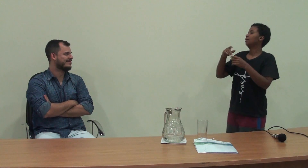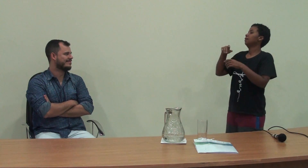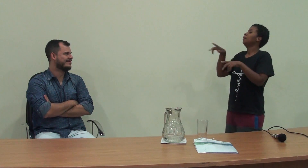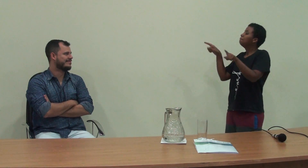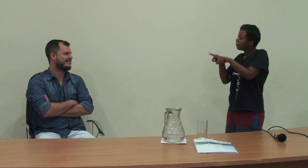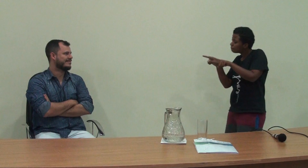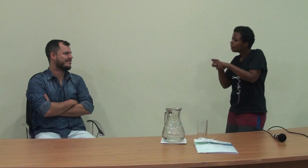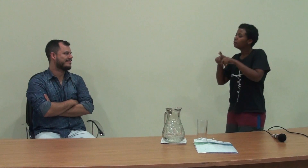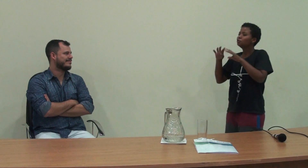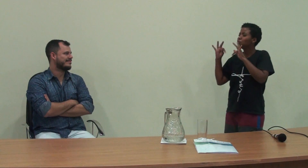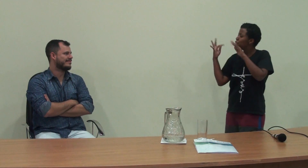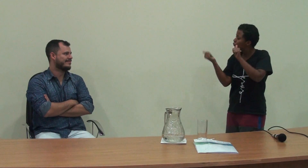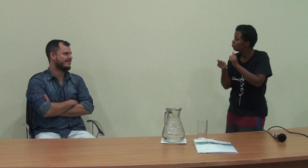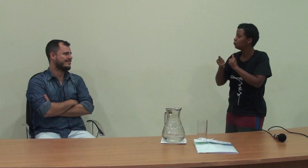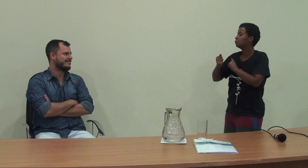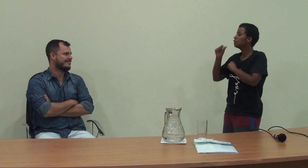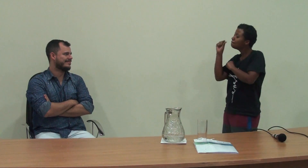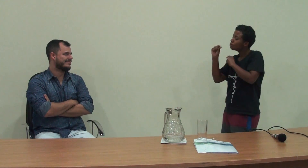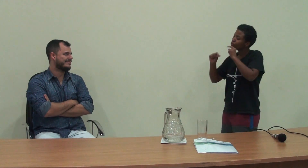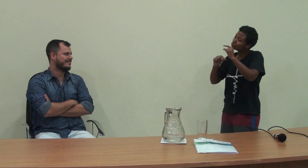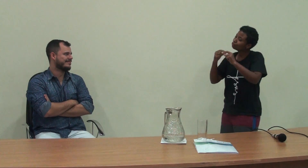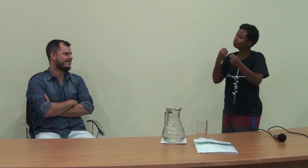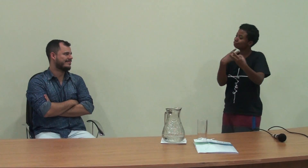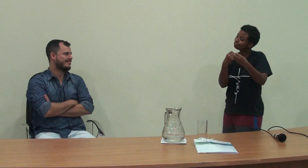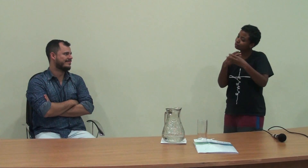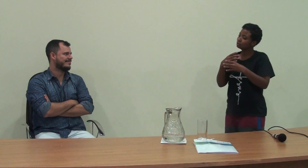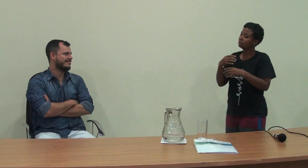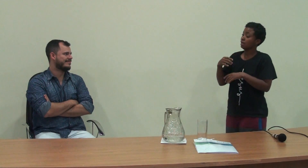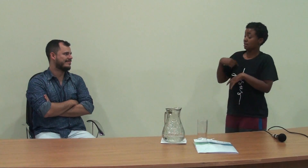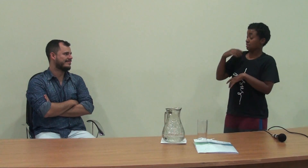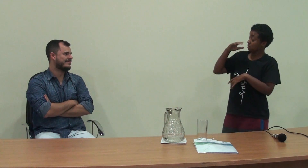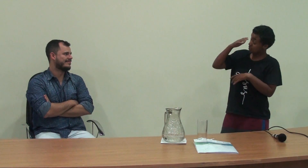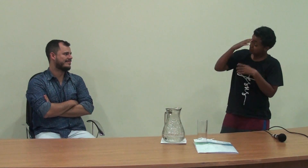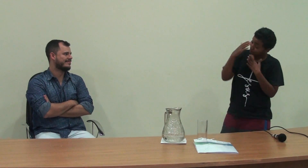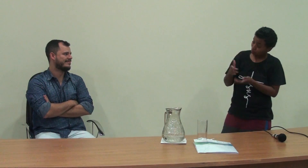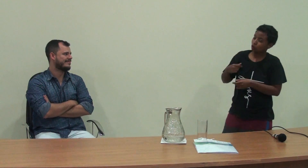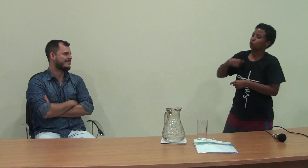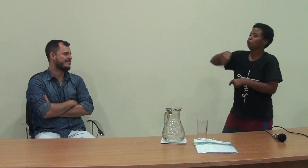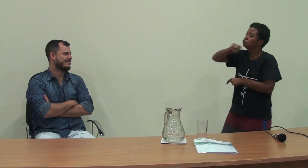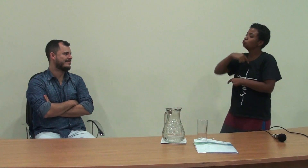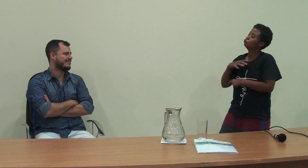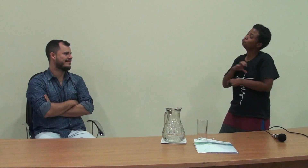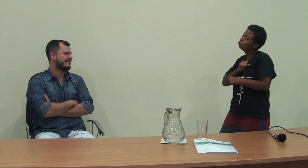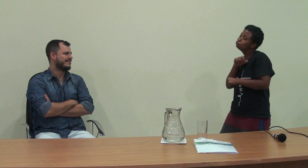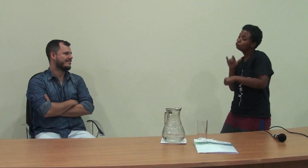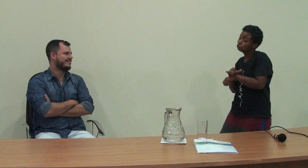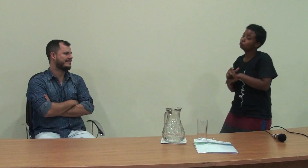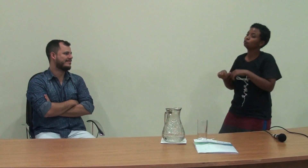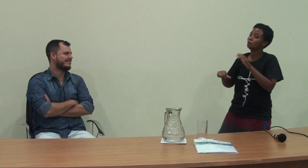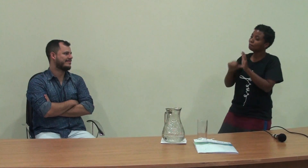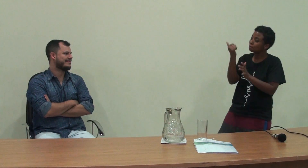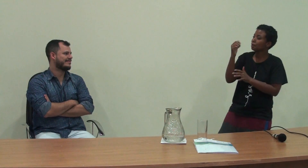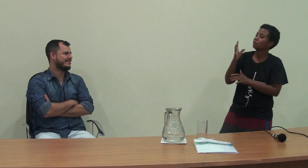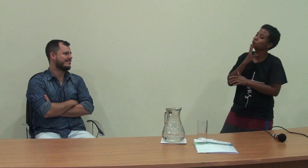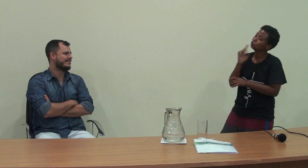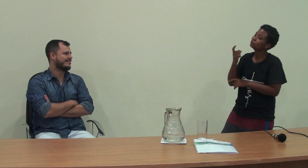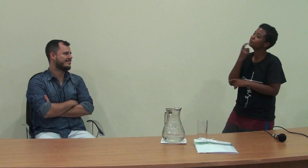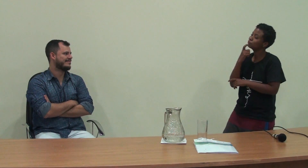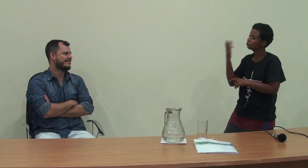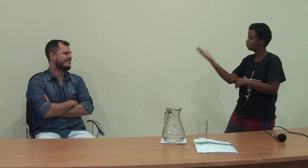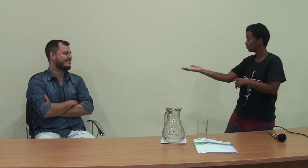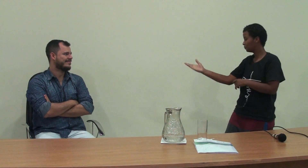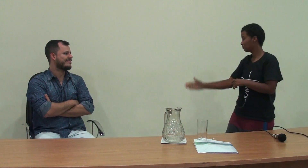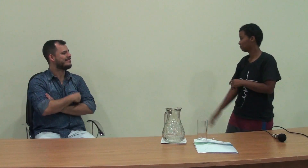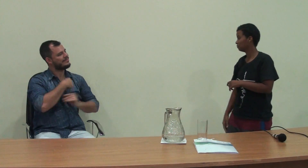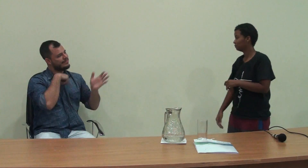assim, eu lembro, né, ao longo da minha história com os meus professores, junto com a minha família, como que o conhecimento vem vindo aos poucos para mim. Então, eu